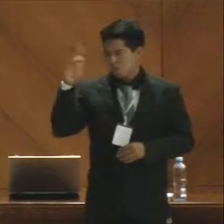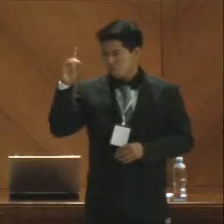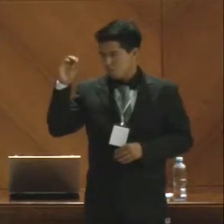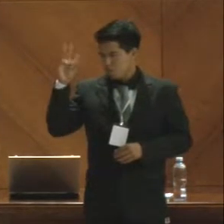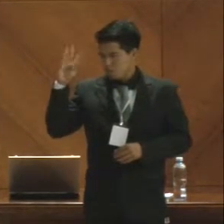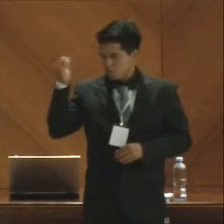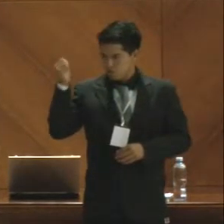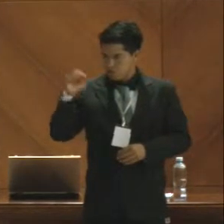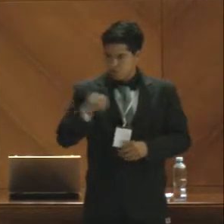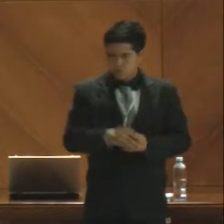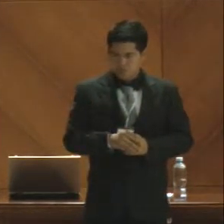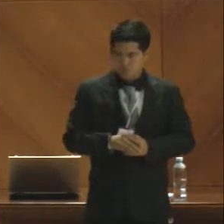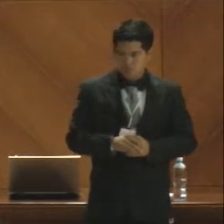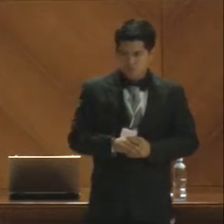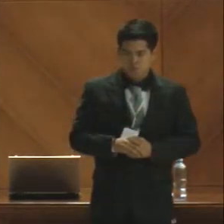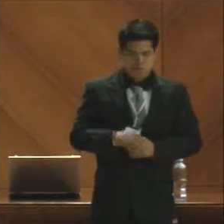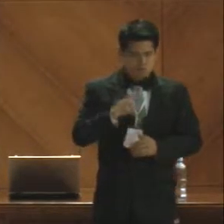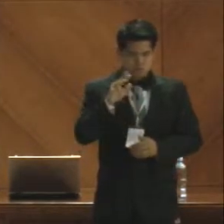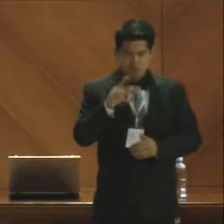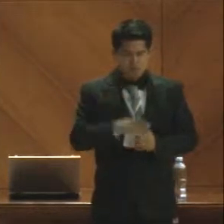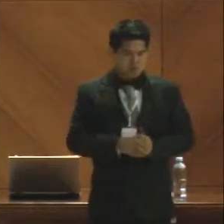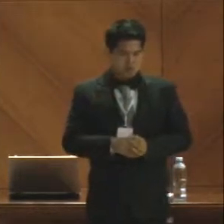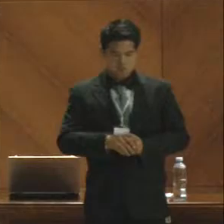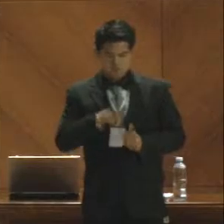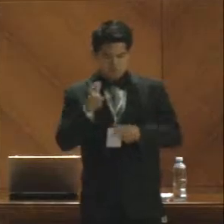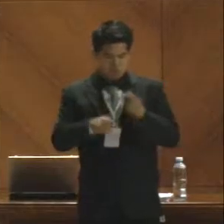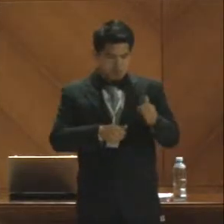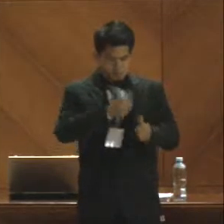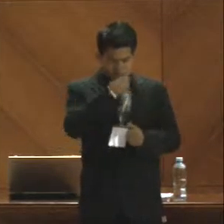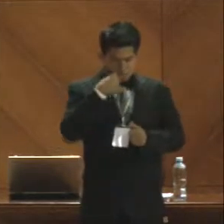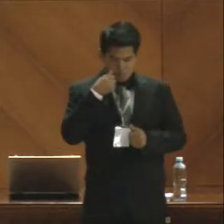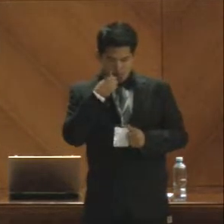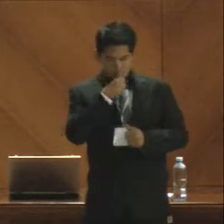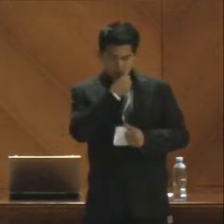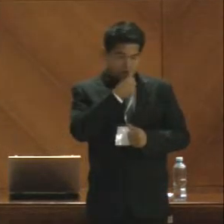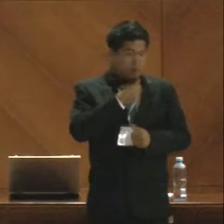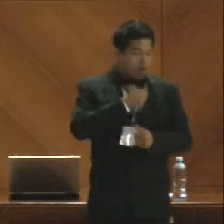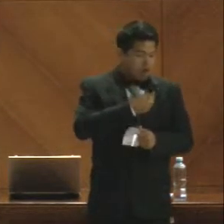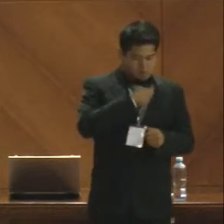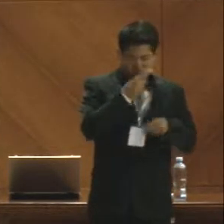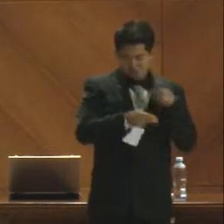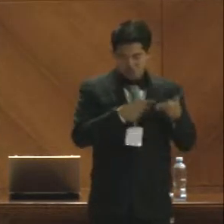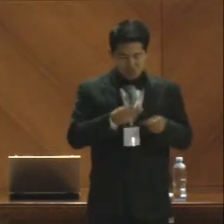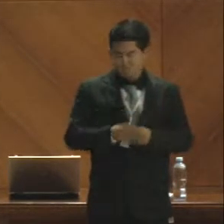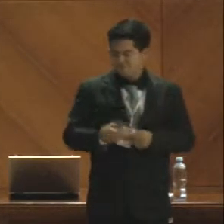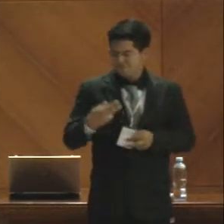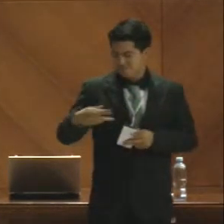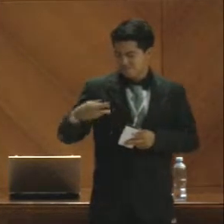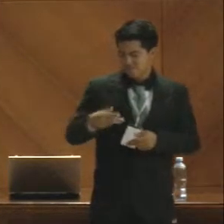a un vendedor de drogas regalando drogas a los niños. Estamos generando la dependencia de la cual en un futuro